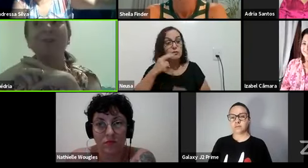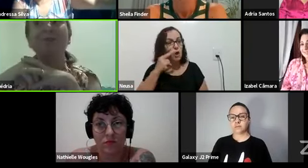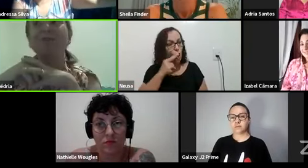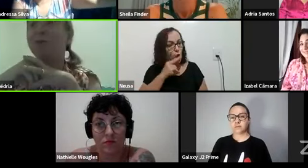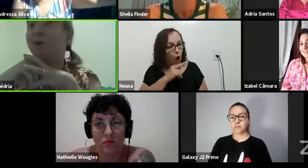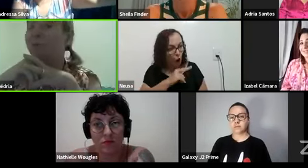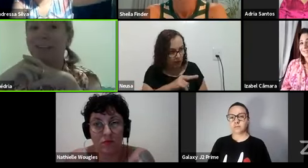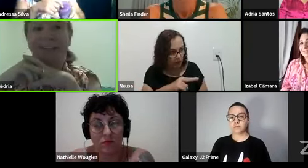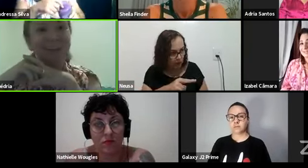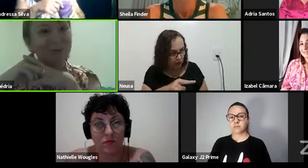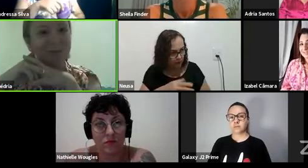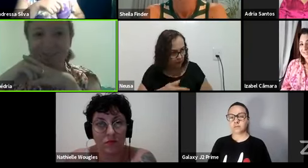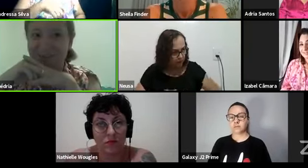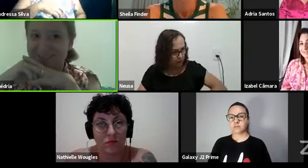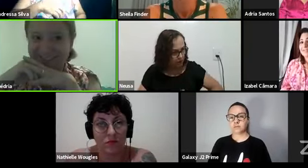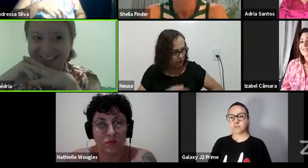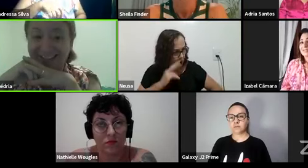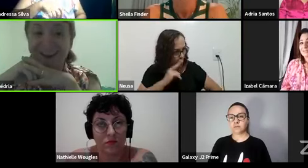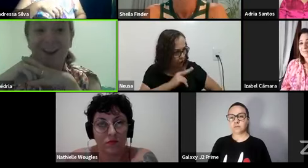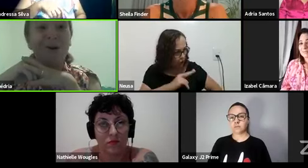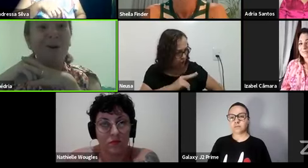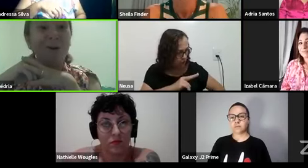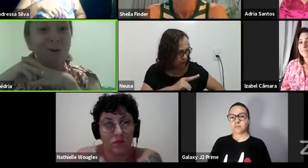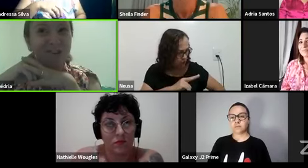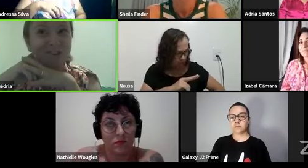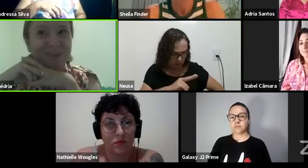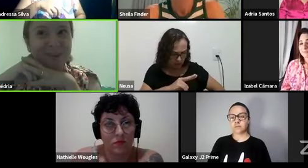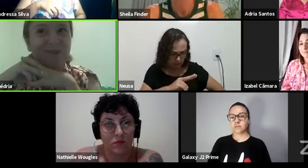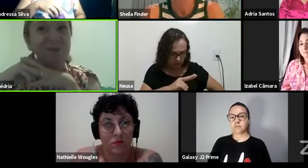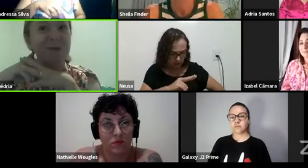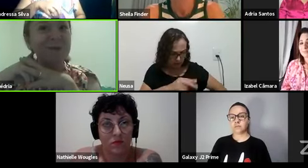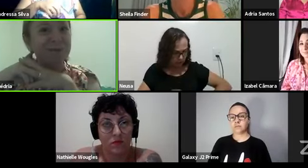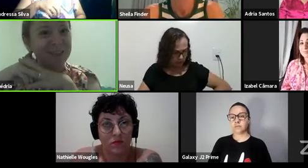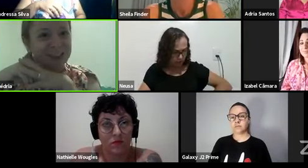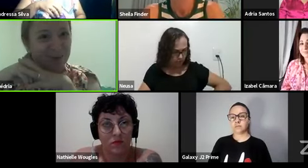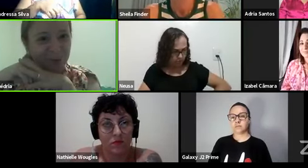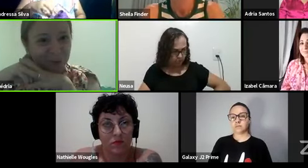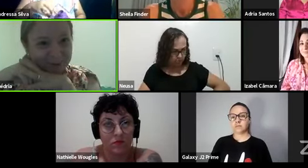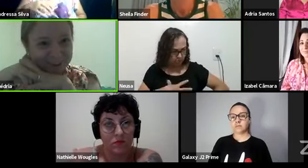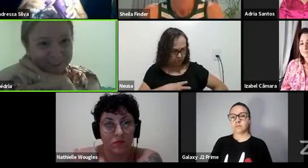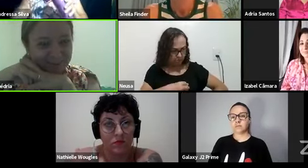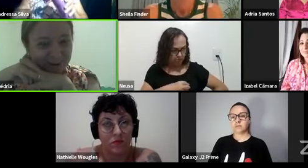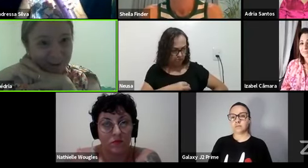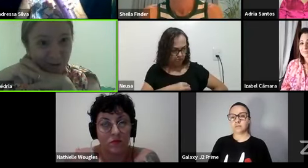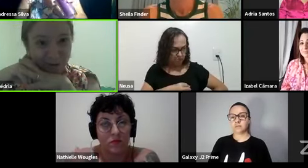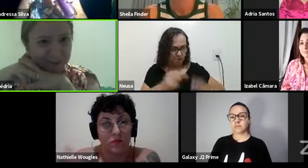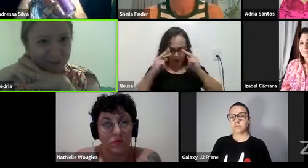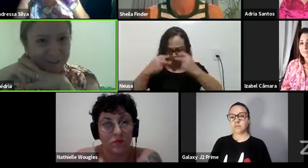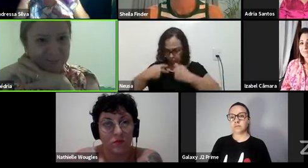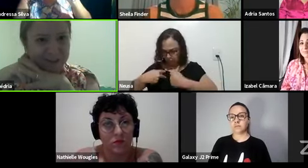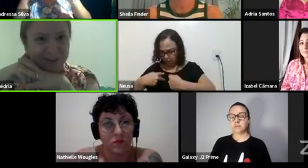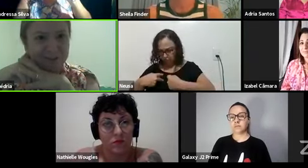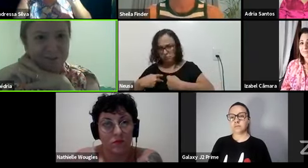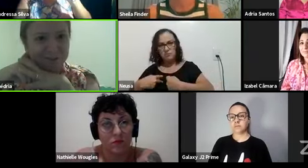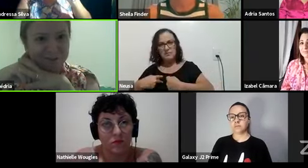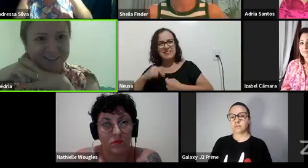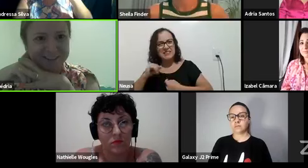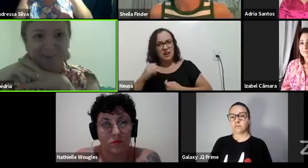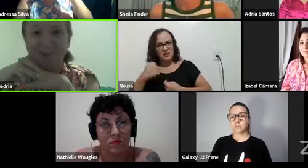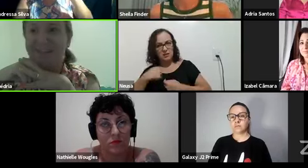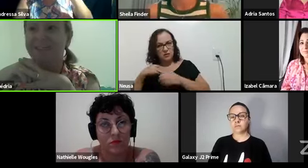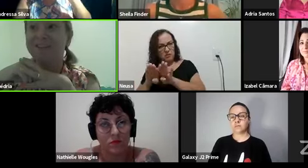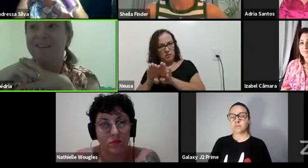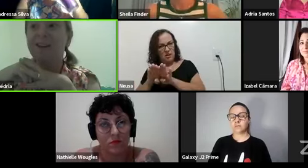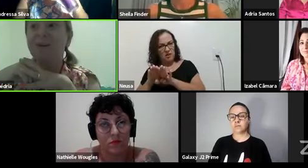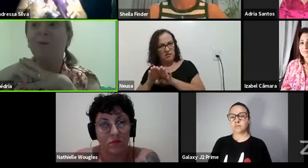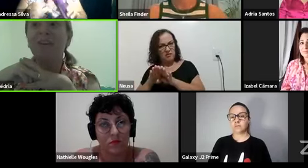você, porque eu não sou a única, eu não estou sozinha. Hoje mesmo, uma amiga minha acabou de receber um laudo, adulta também, está todo mundo fazendo